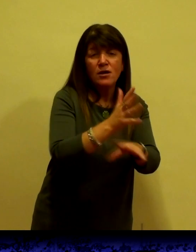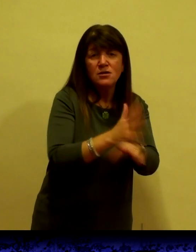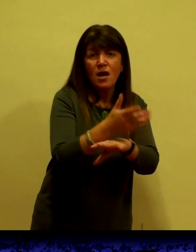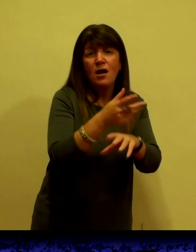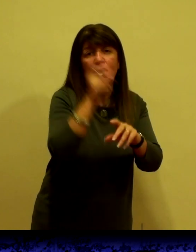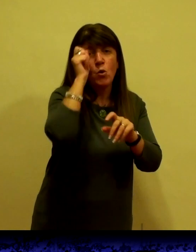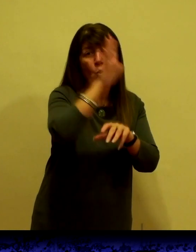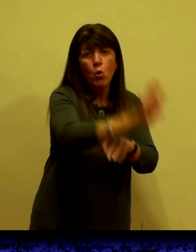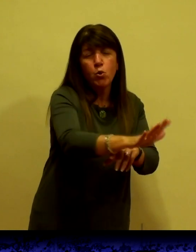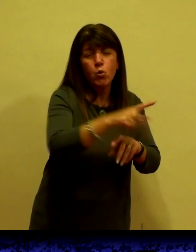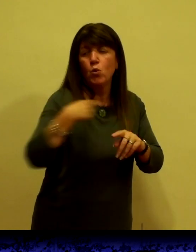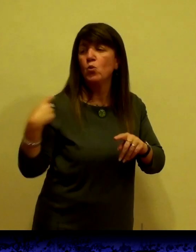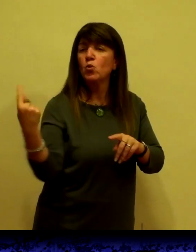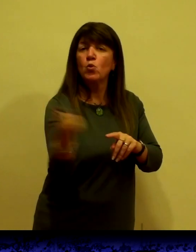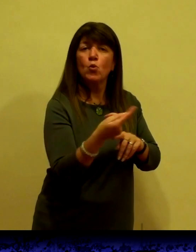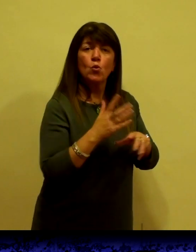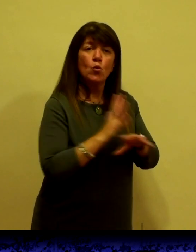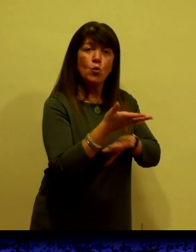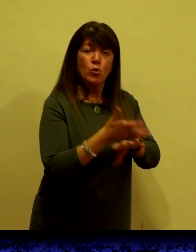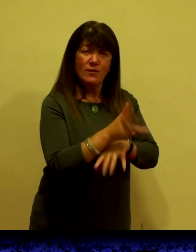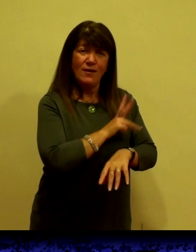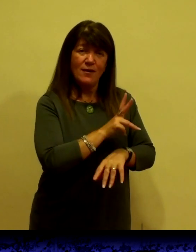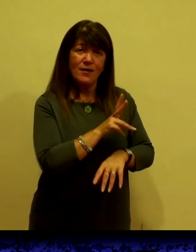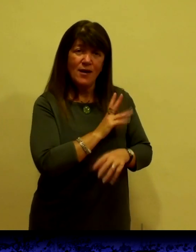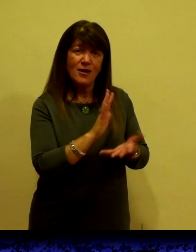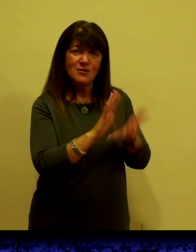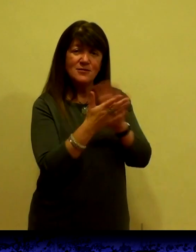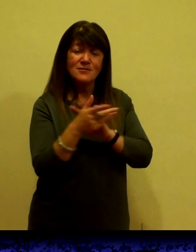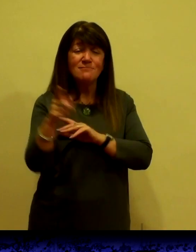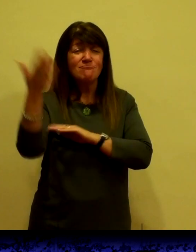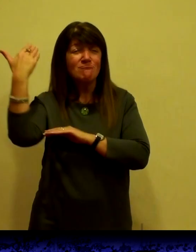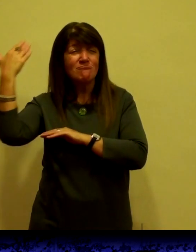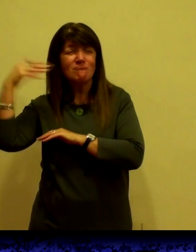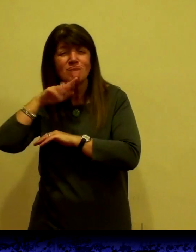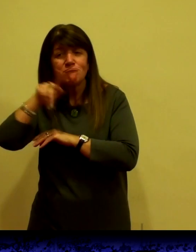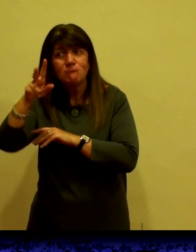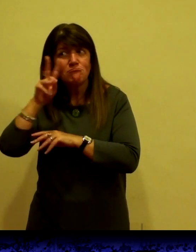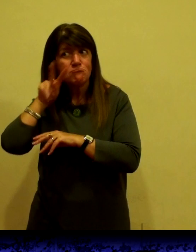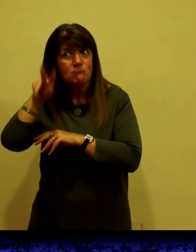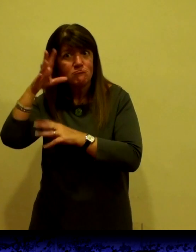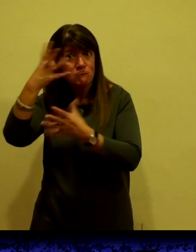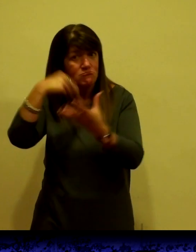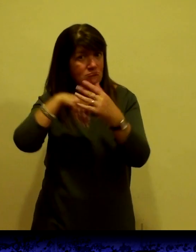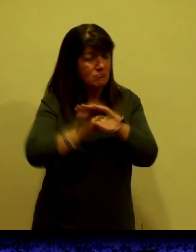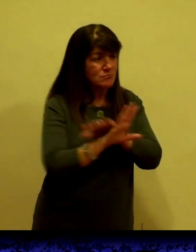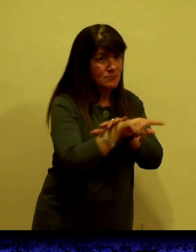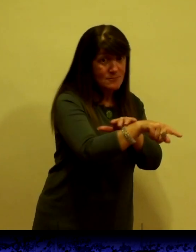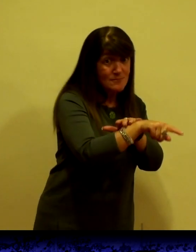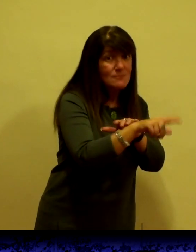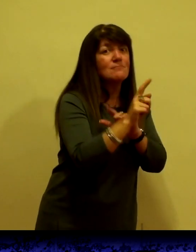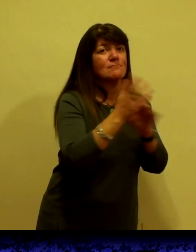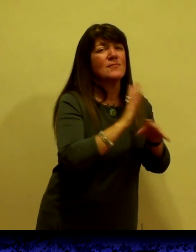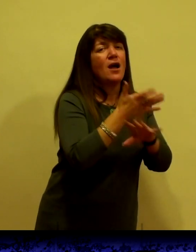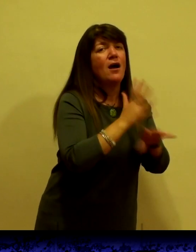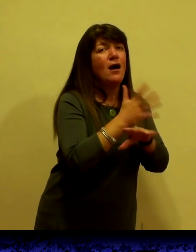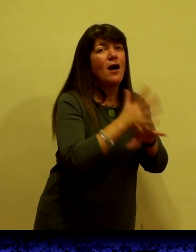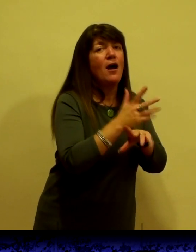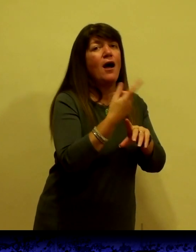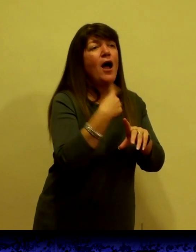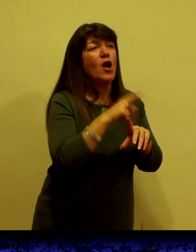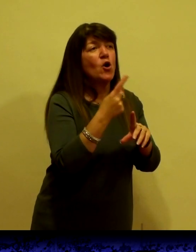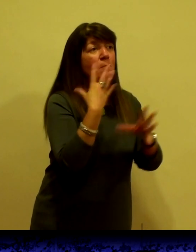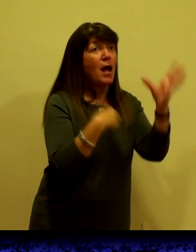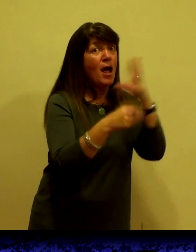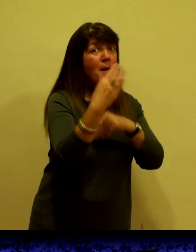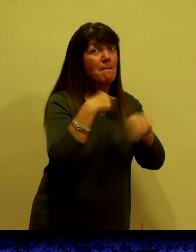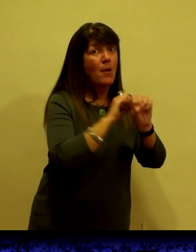a questo patrimonio rileggendolo e significa anche poter accedere all'arte come forma appunto di empowerment, come si diceva